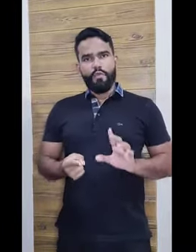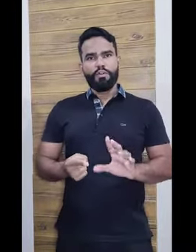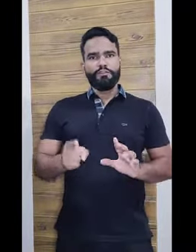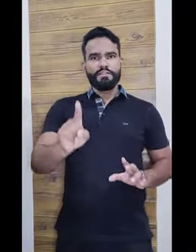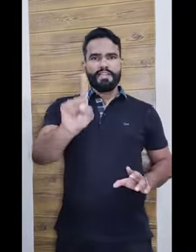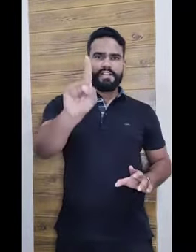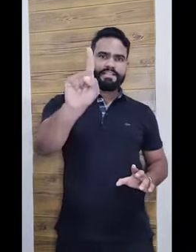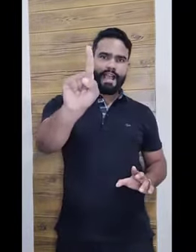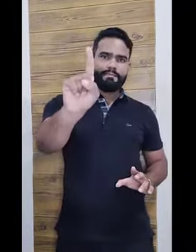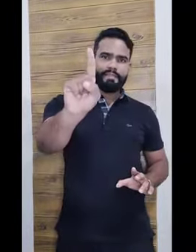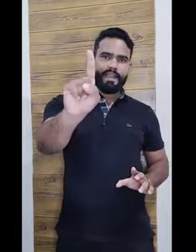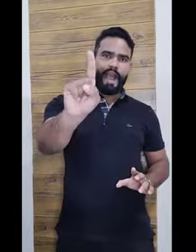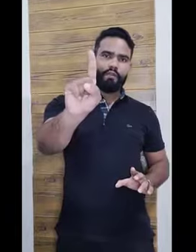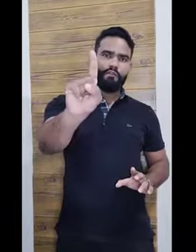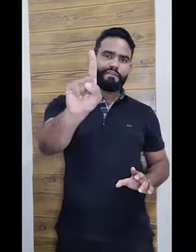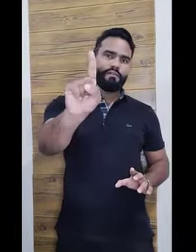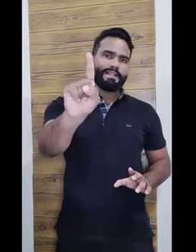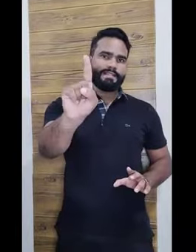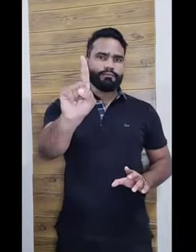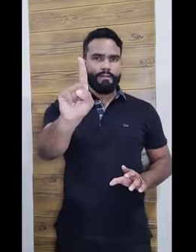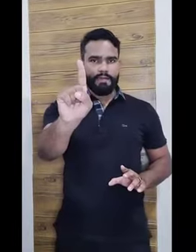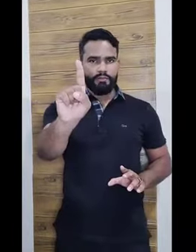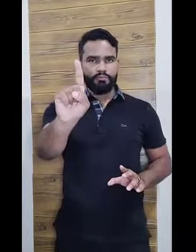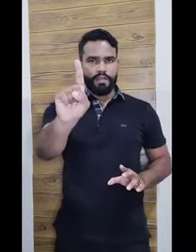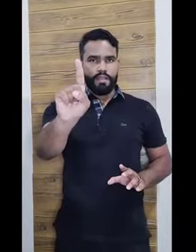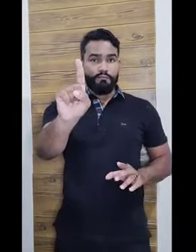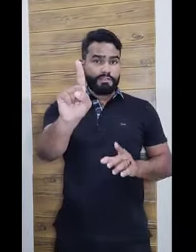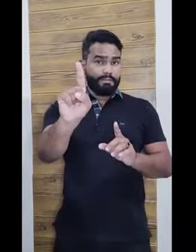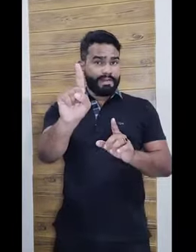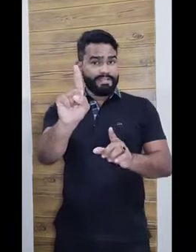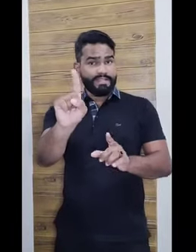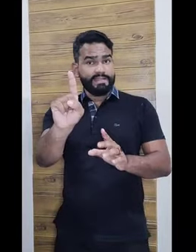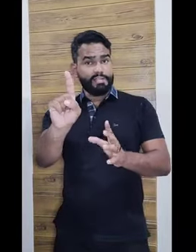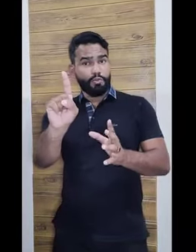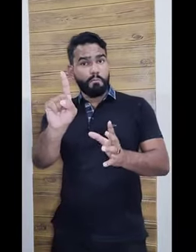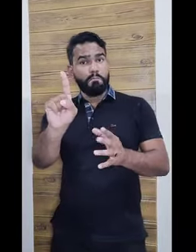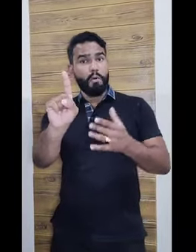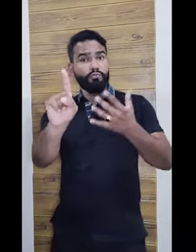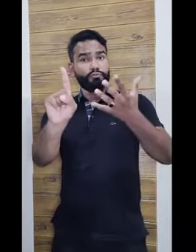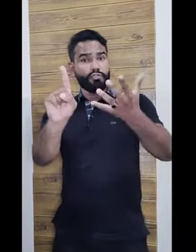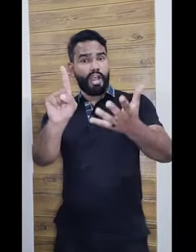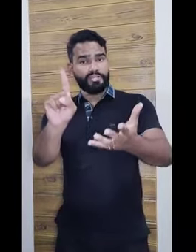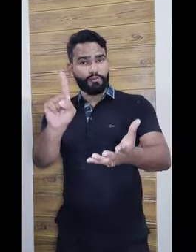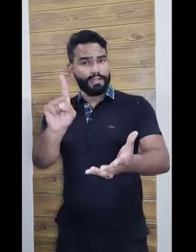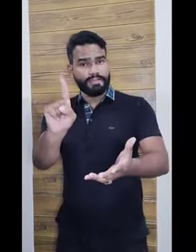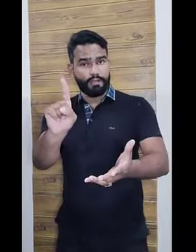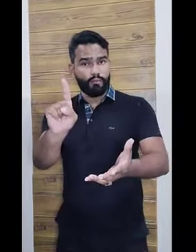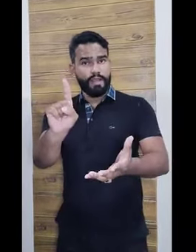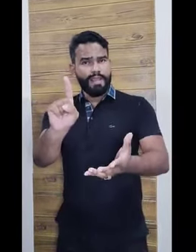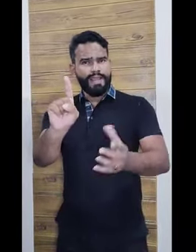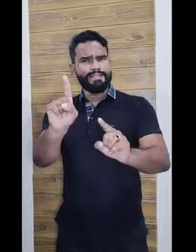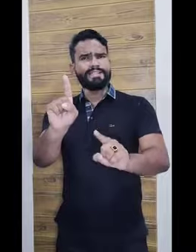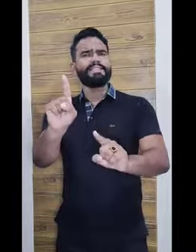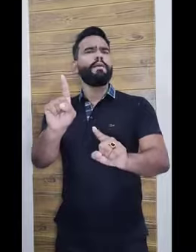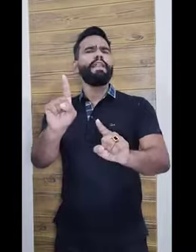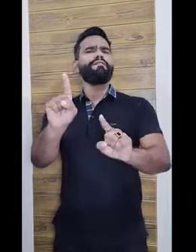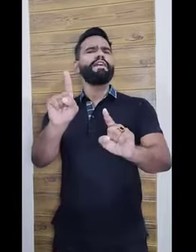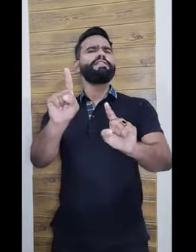Quando você já sabe a configuração da mão, você precisa de um ponto de articulação. Esse sinal ele é feito em